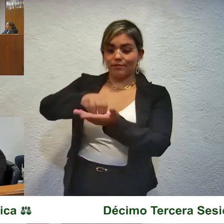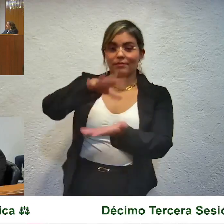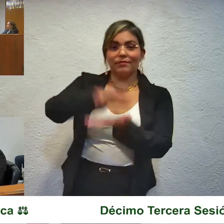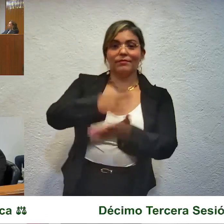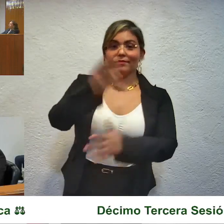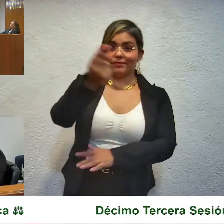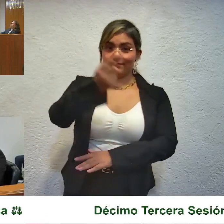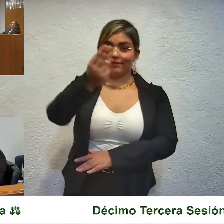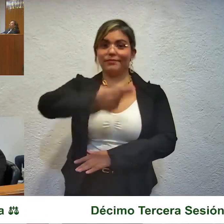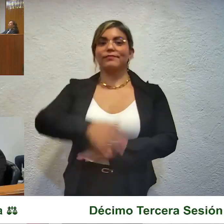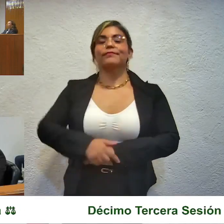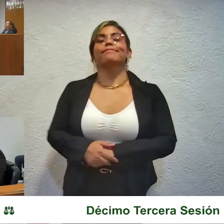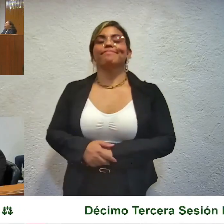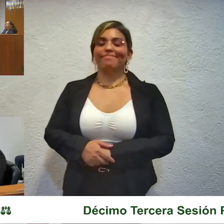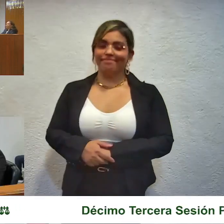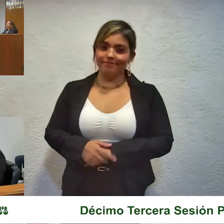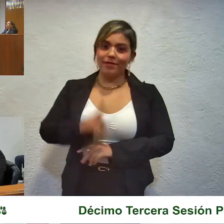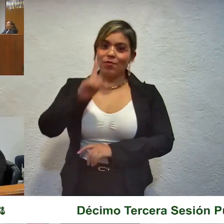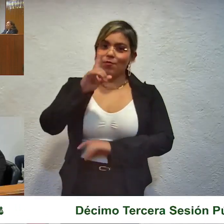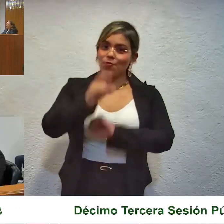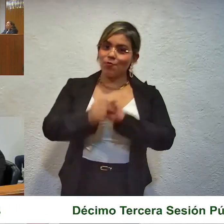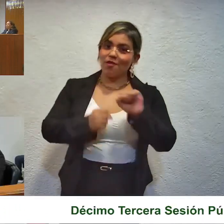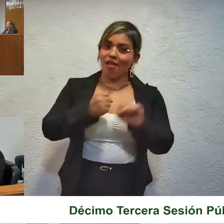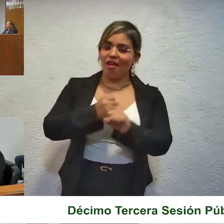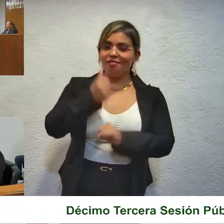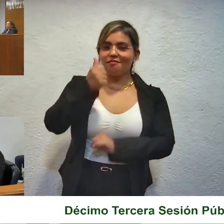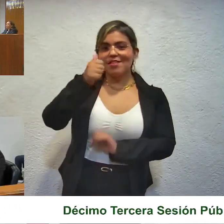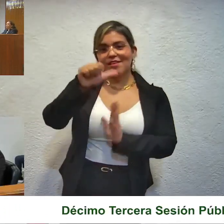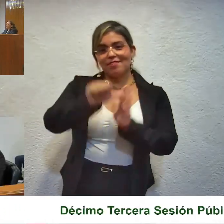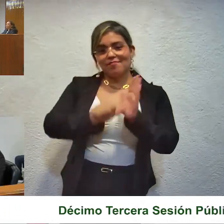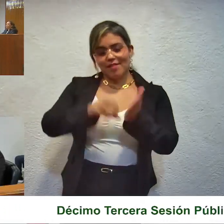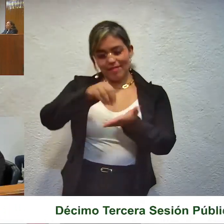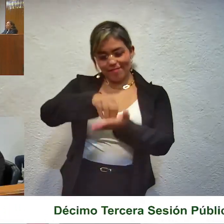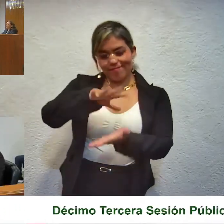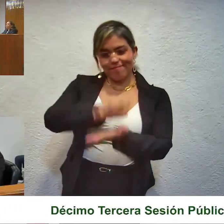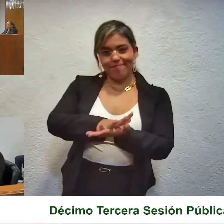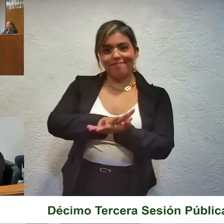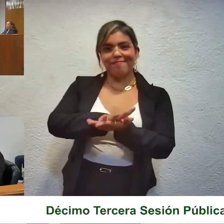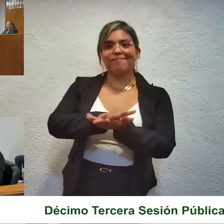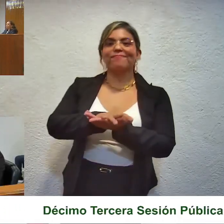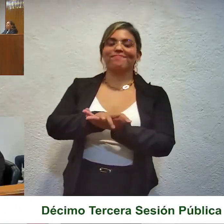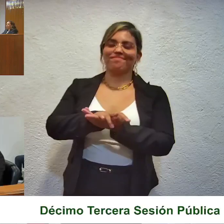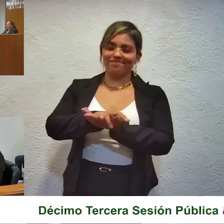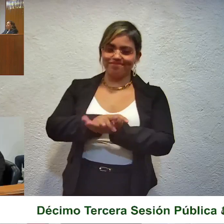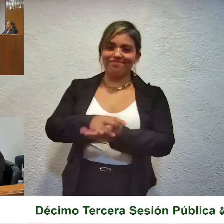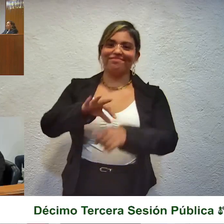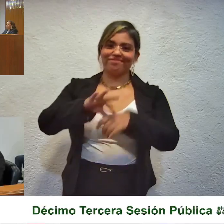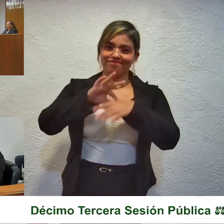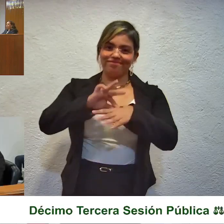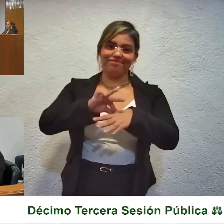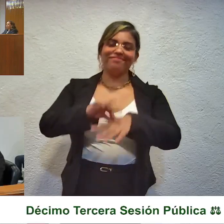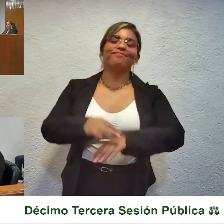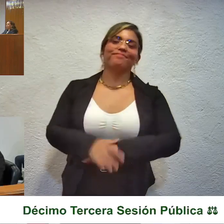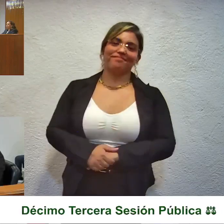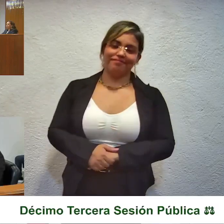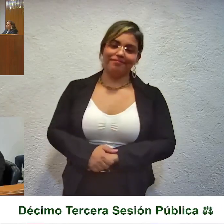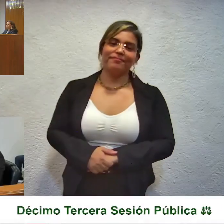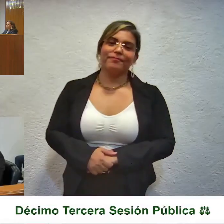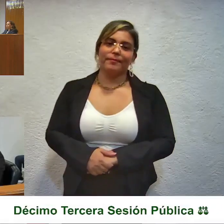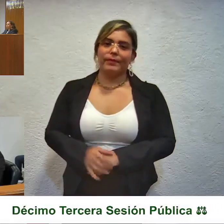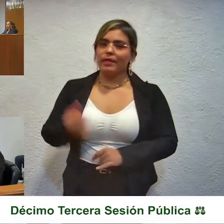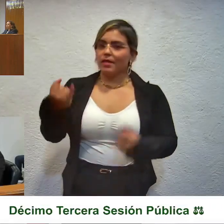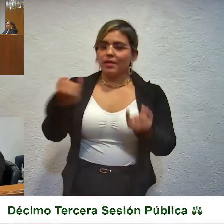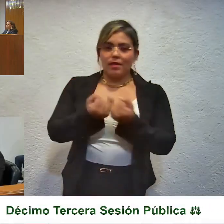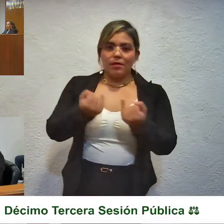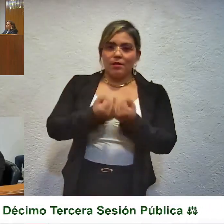razón de género por el periodo de 1 año 6 meses. Por otra parte, respecto de la medida cautelar